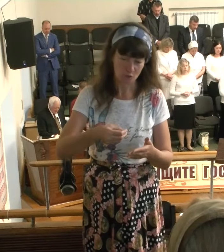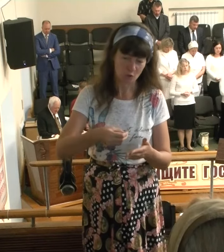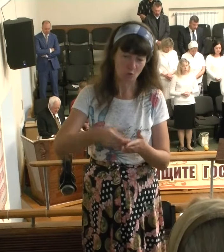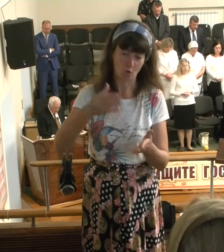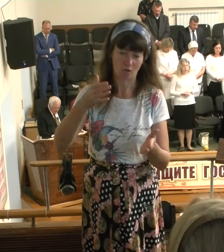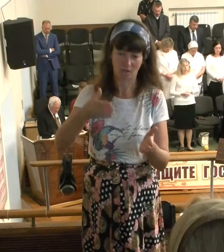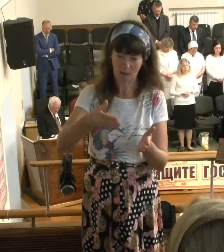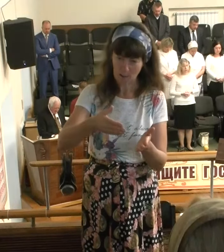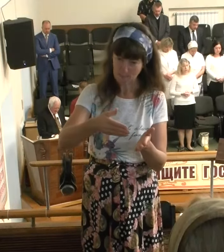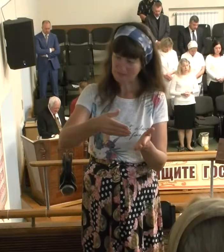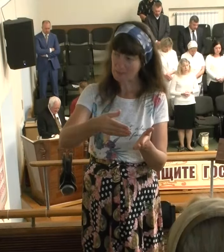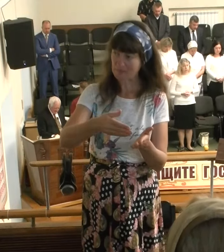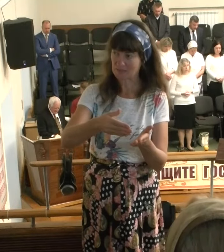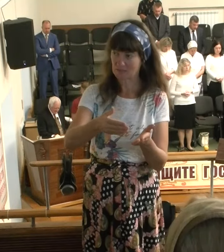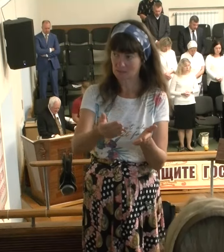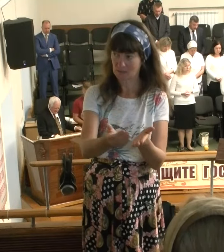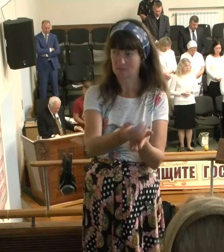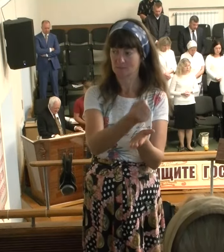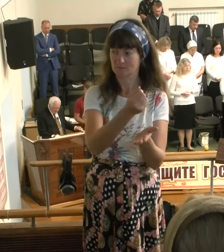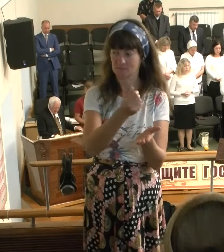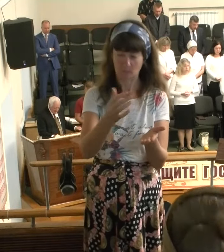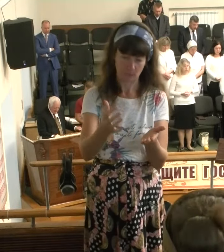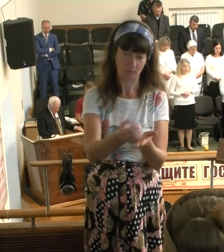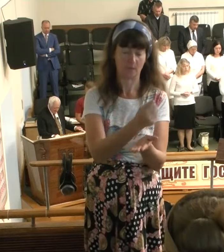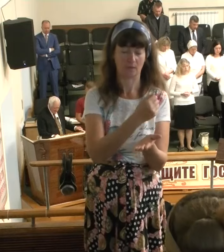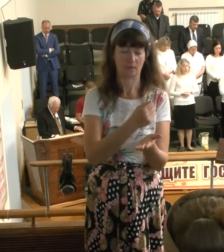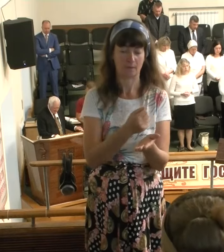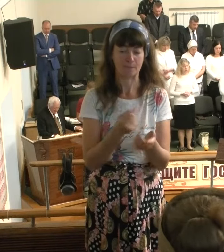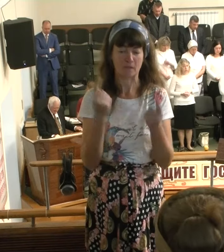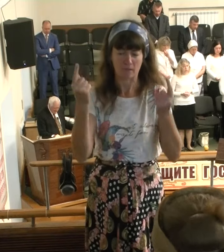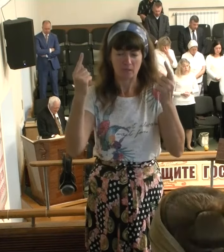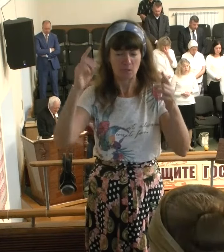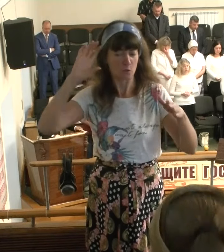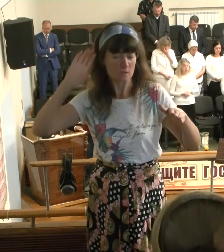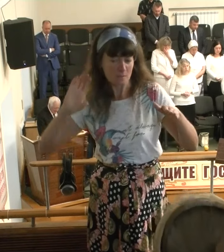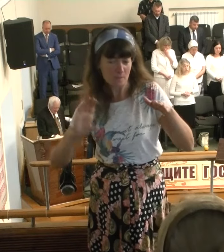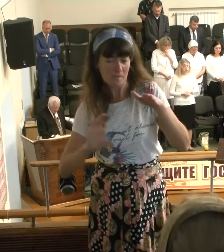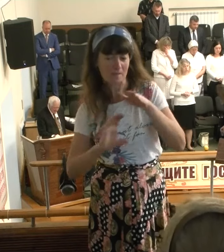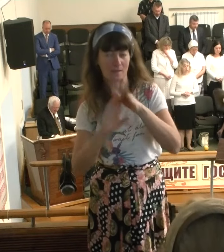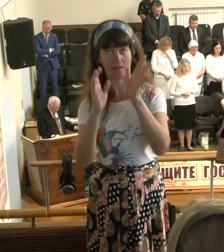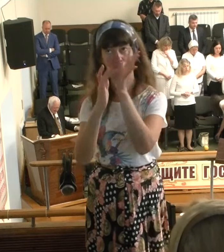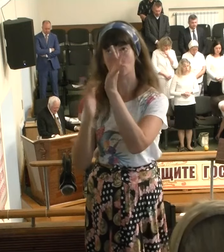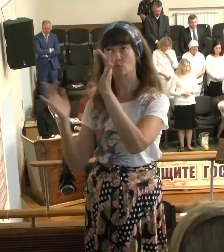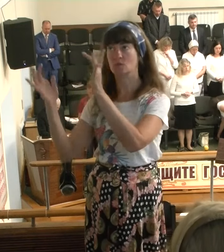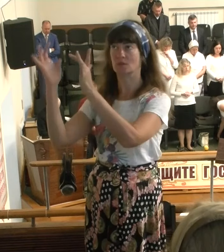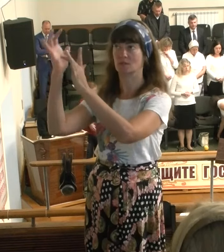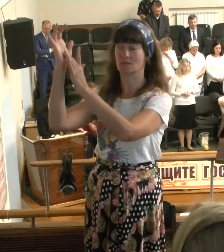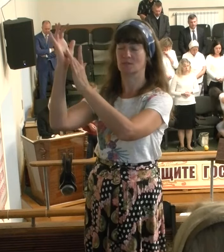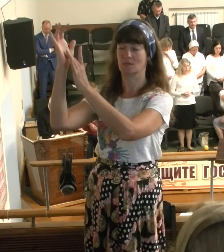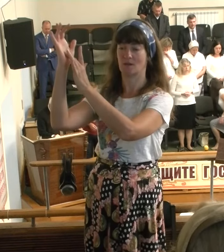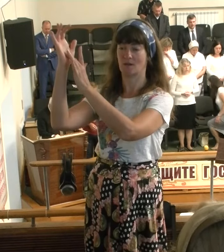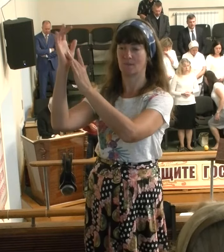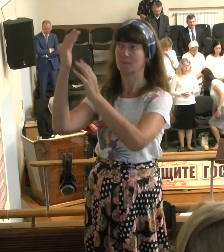какой ценой и как велико смирение Иисуса Христа, который пришел